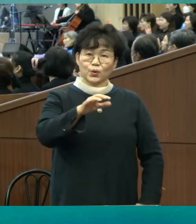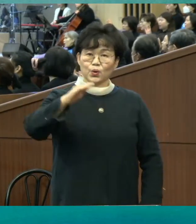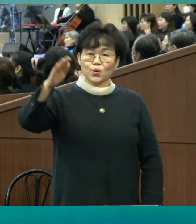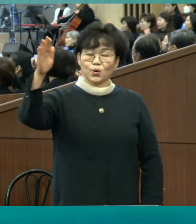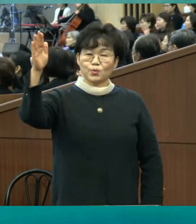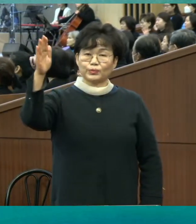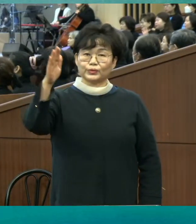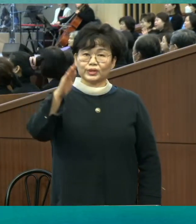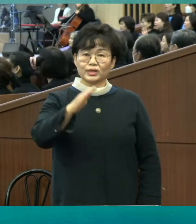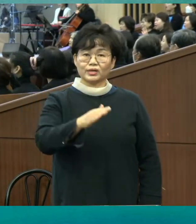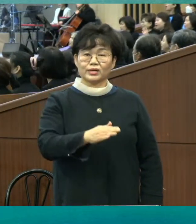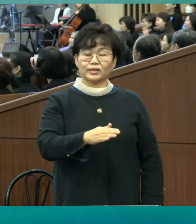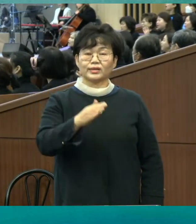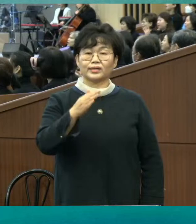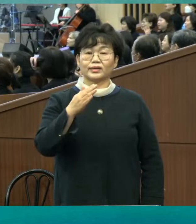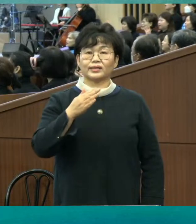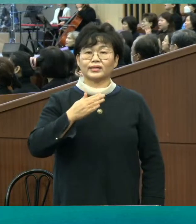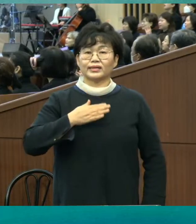사망으로부터